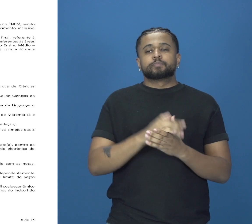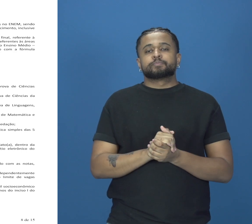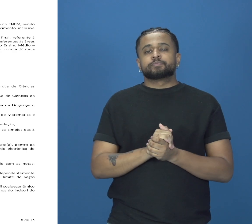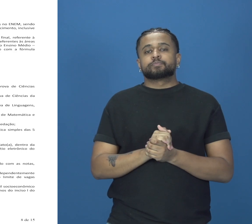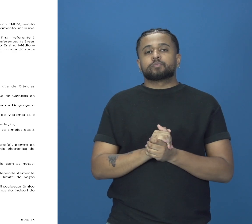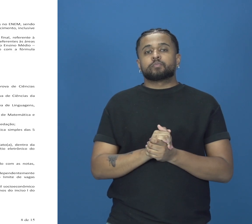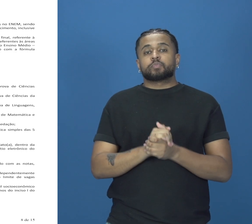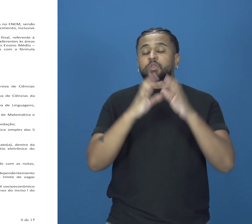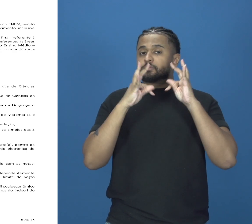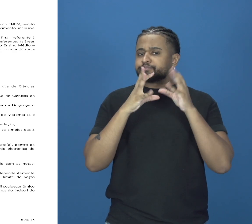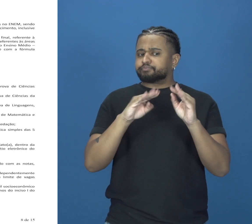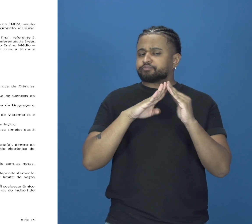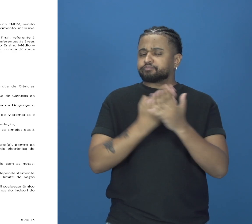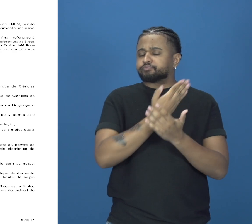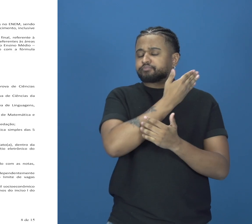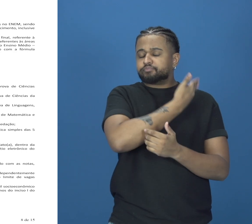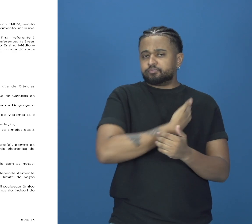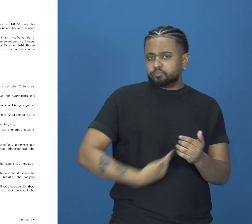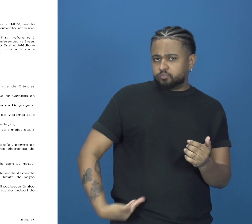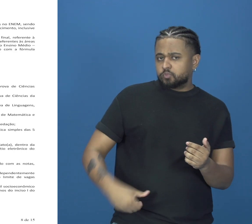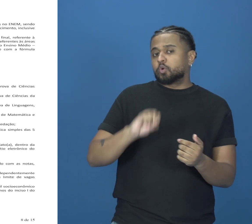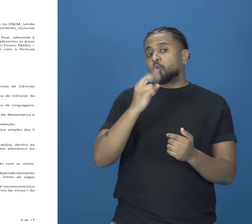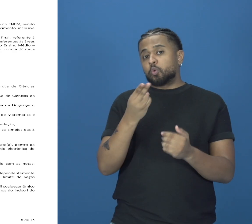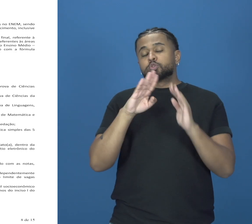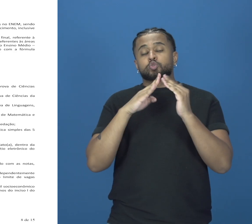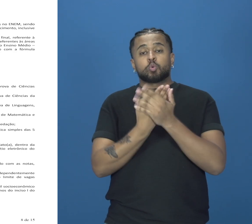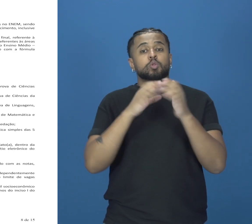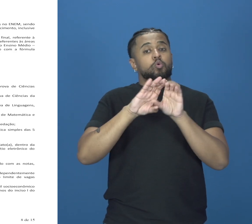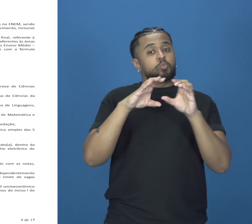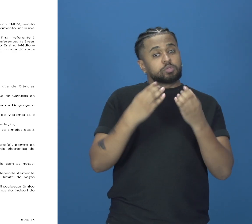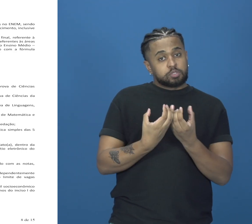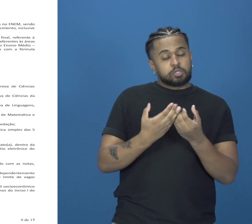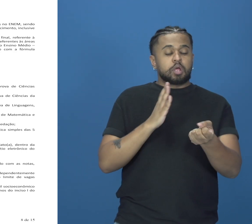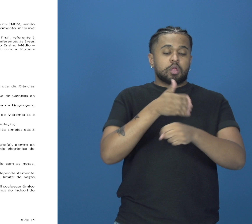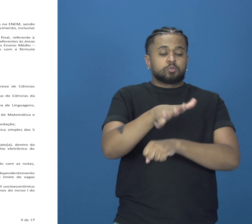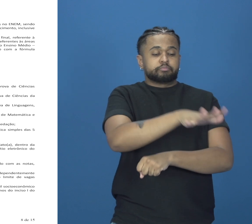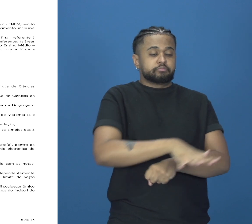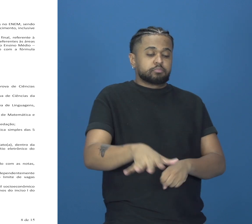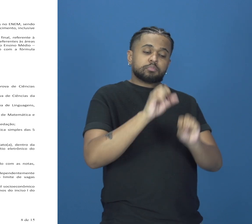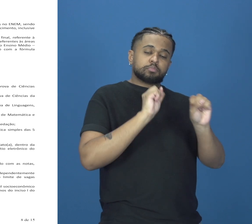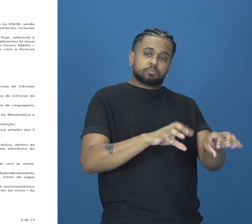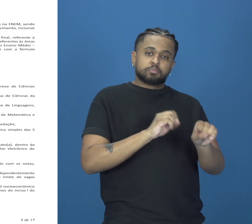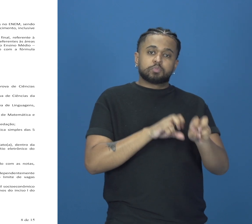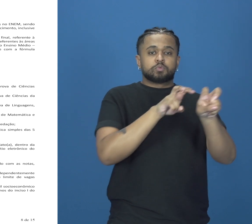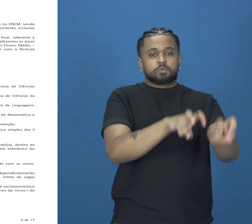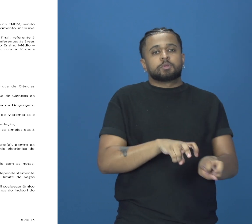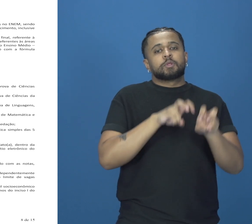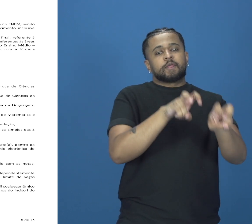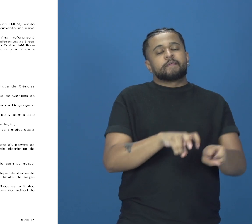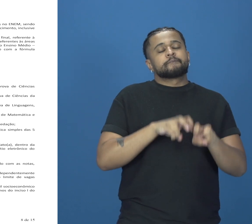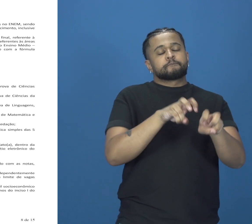7.4.2.1 integralmente em escola pública ou em escolas comunitárias que atuam no âmbito da educação do